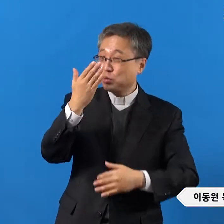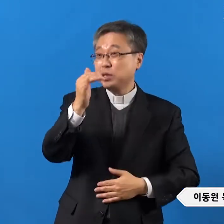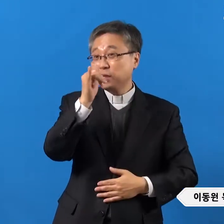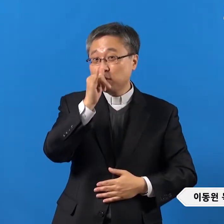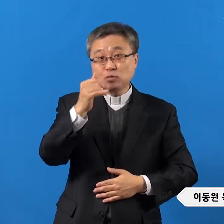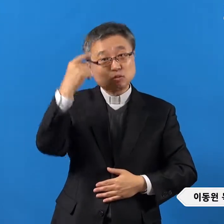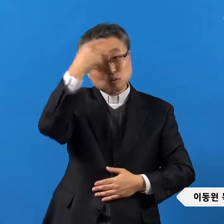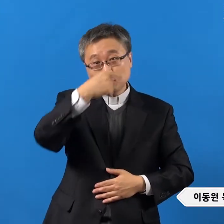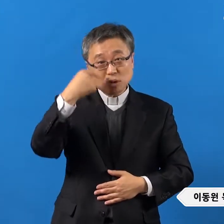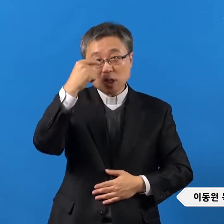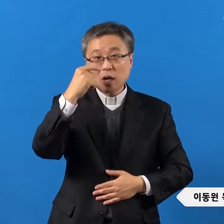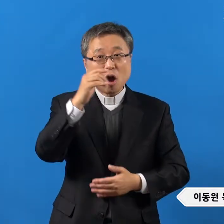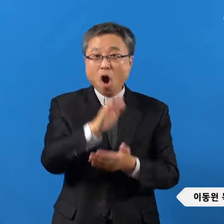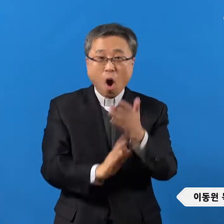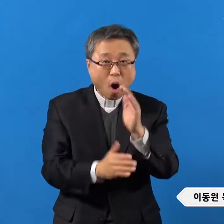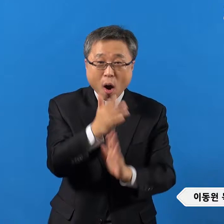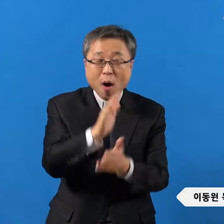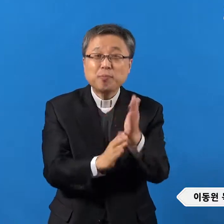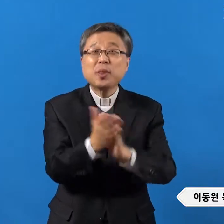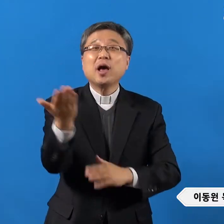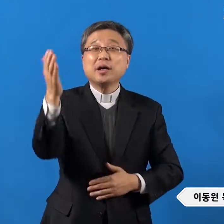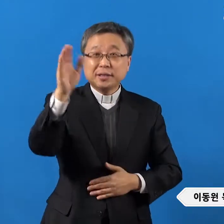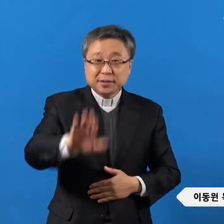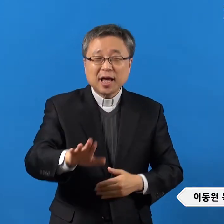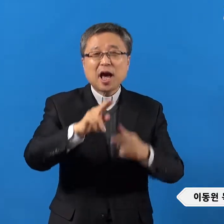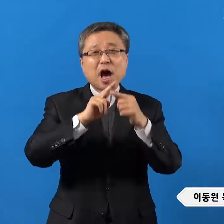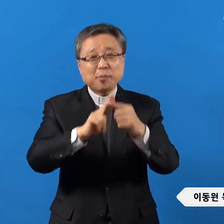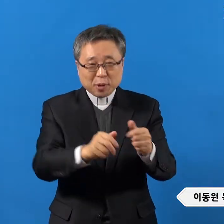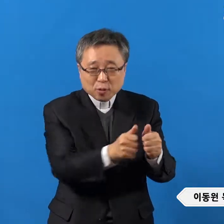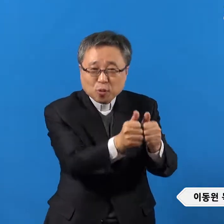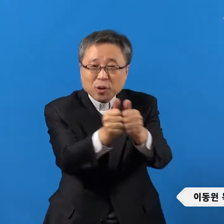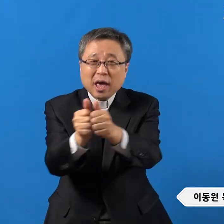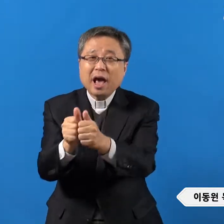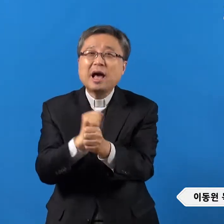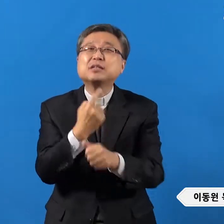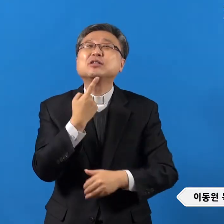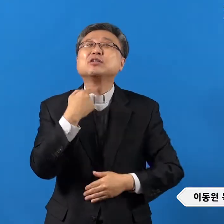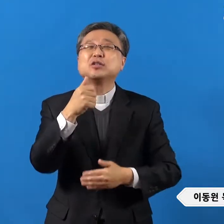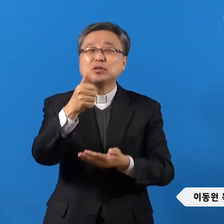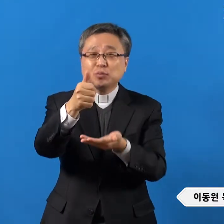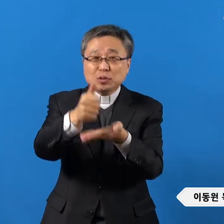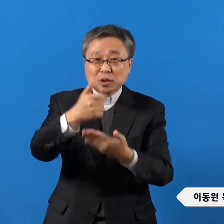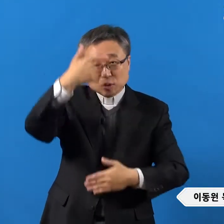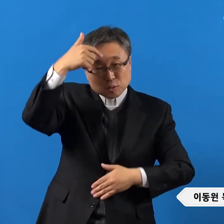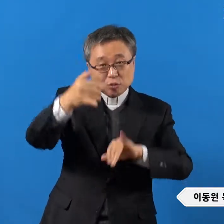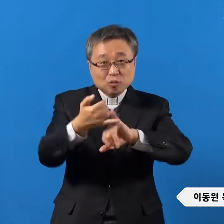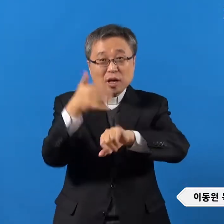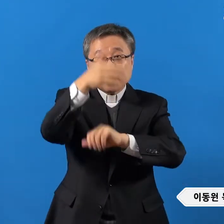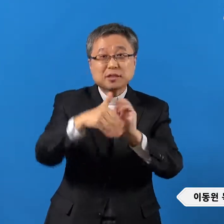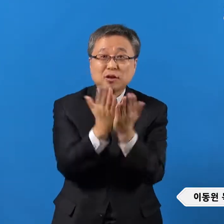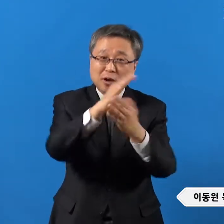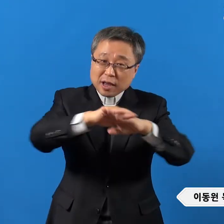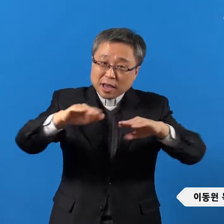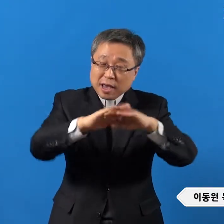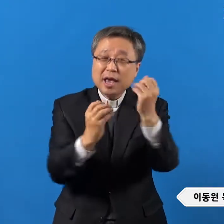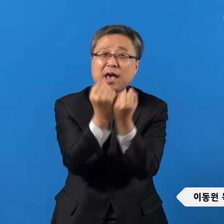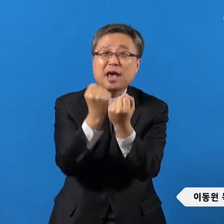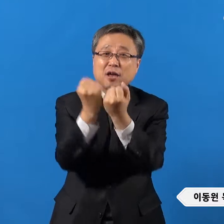없었습니다. 그런데 함께 동행하는 그분이 구약 성경을 풀어주시고 그 말씀을 풀어줄 때